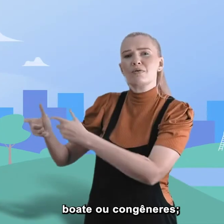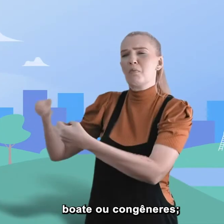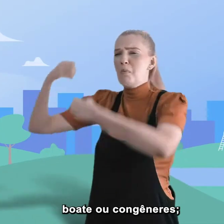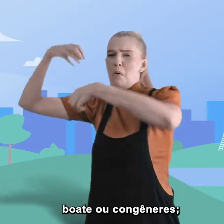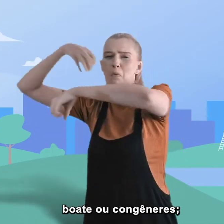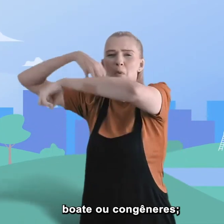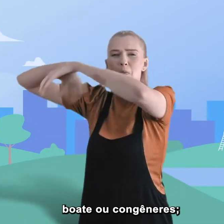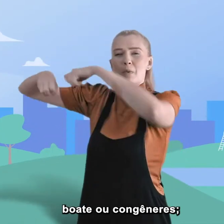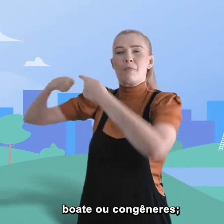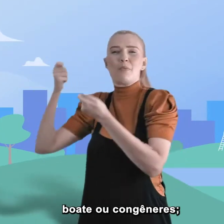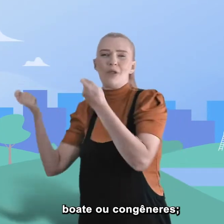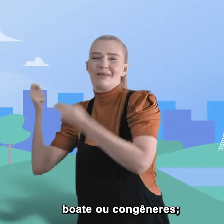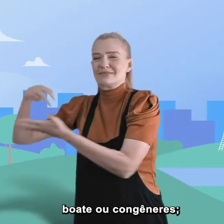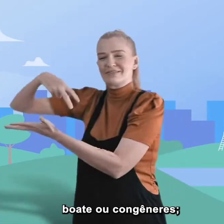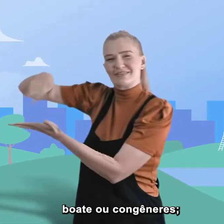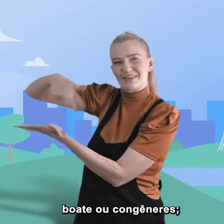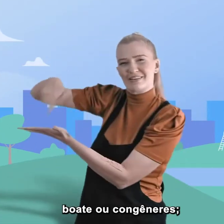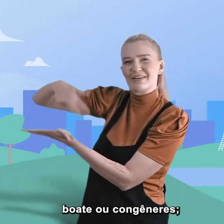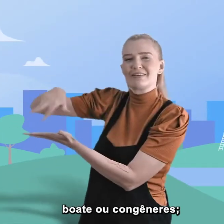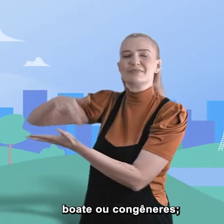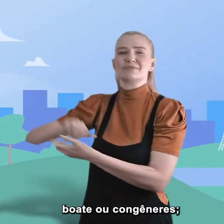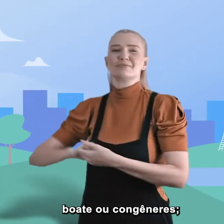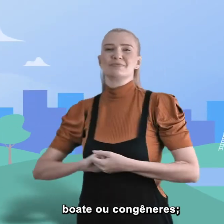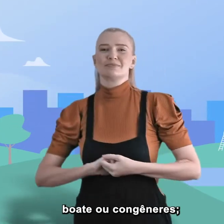boate ou congêneres,